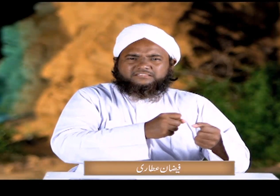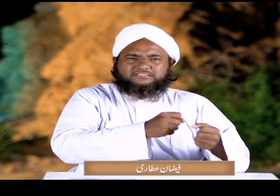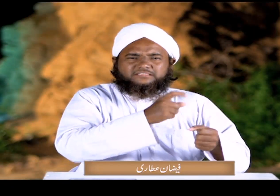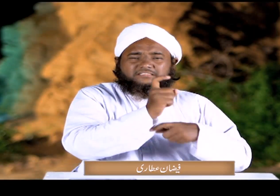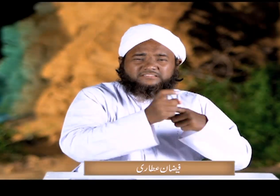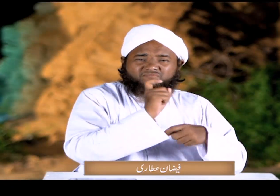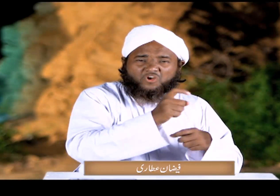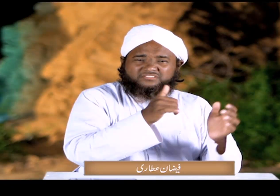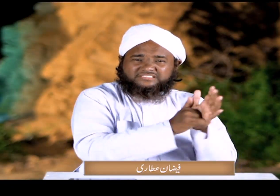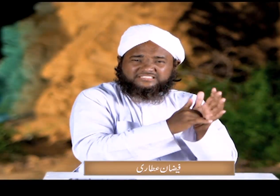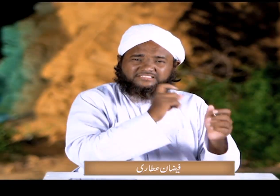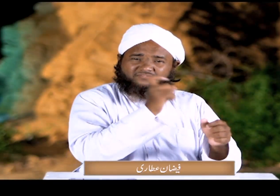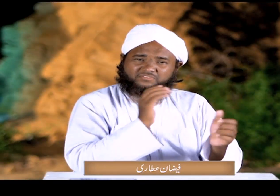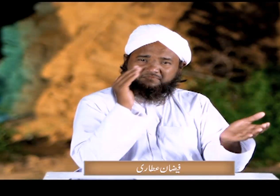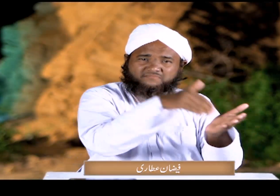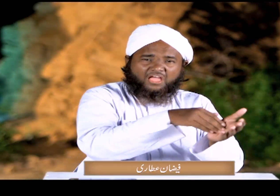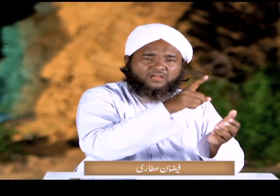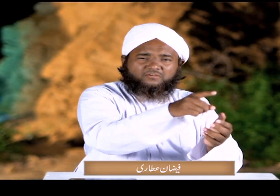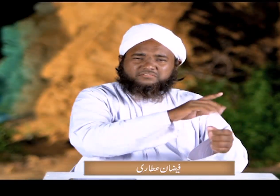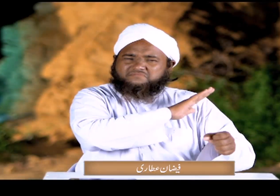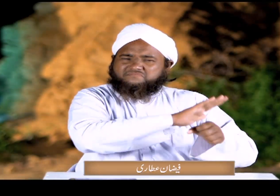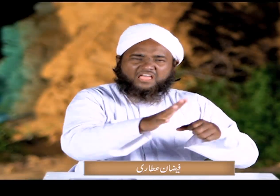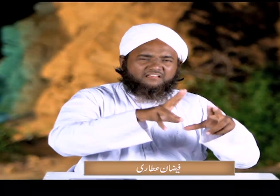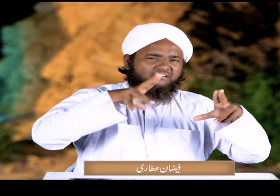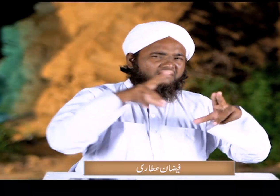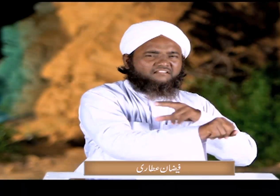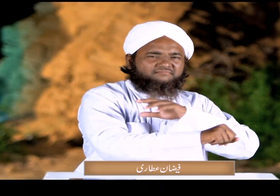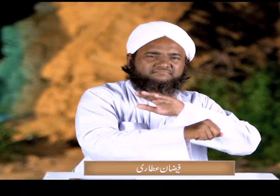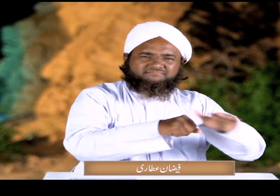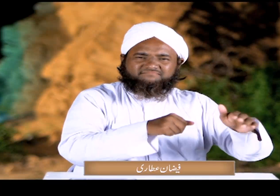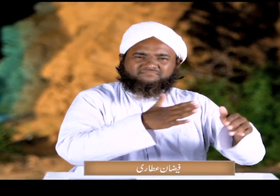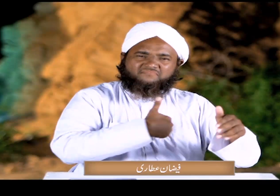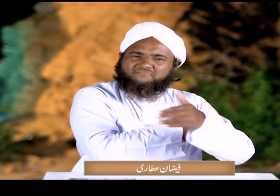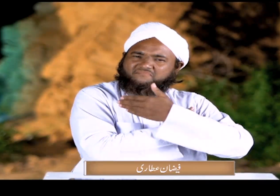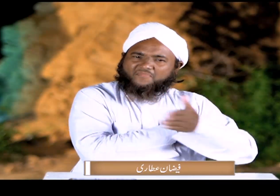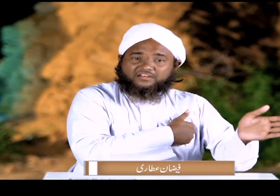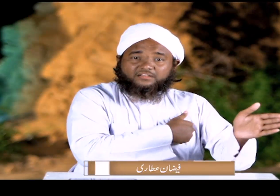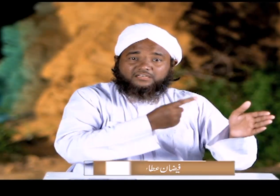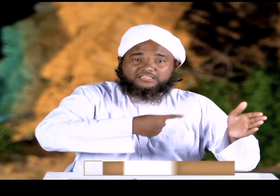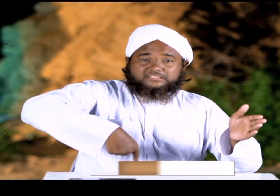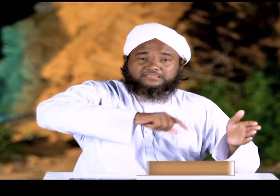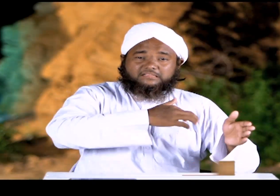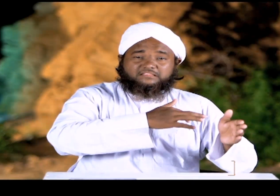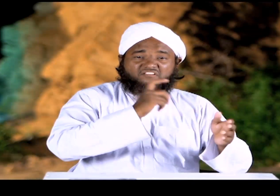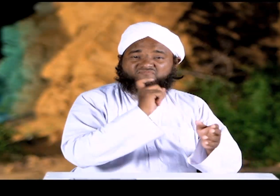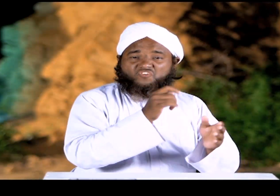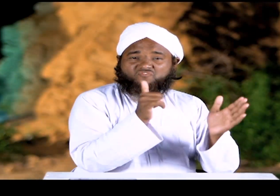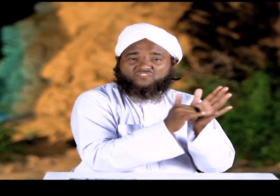ساتھ اپنے لشکریوں کے سامنے اس بد زبان کی جان نکلی۔ مگر ان سنگ یعنی پتھر دلوں